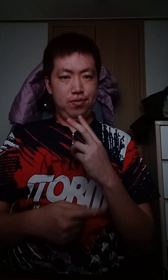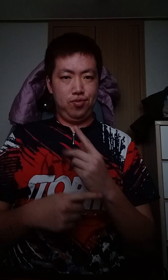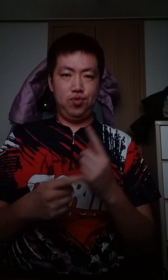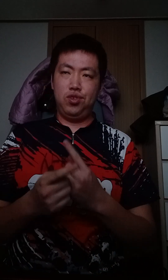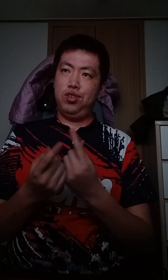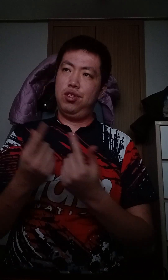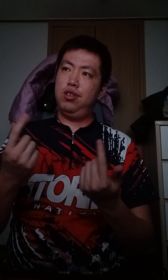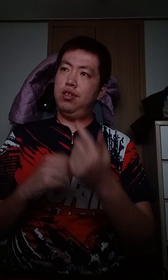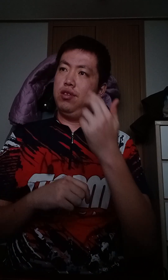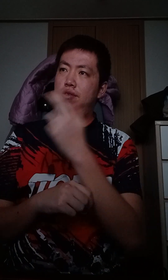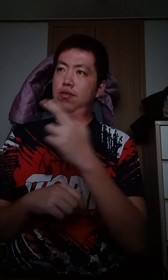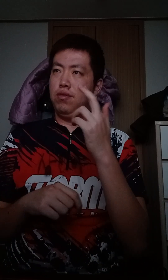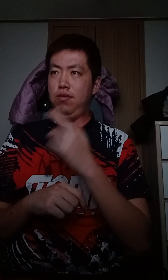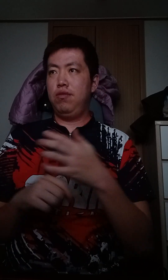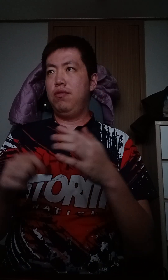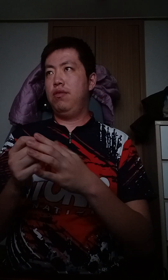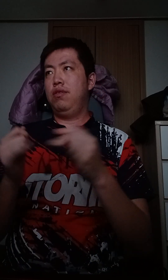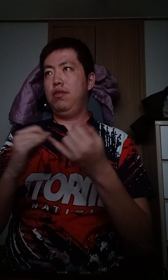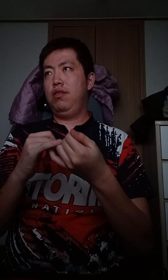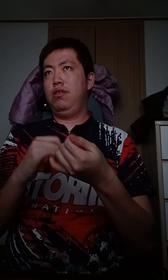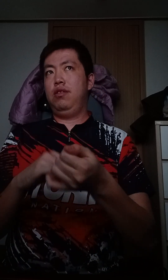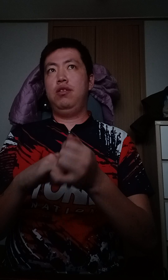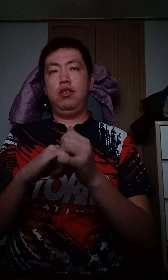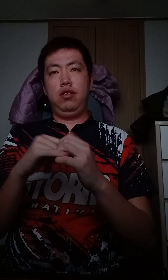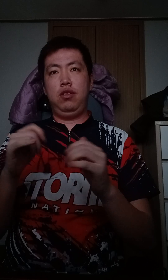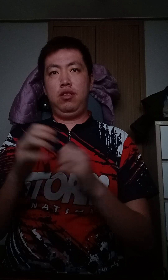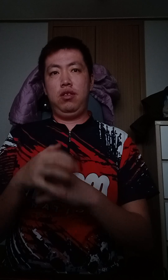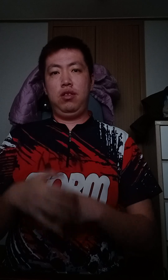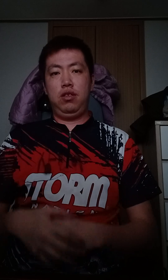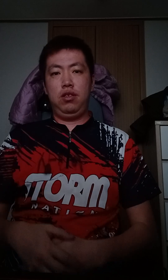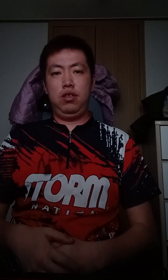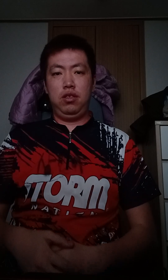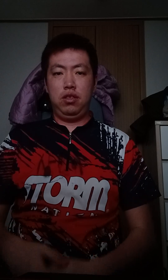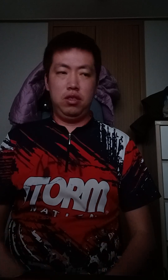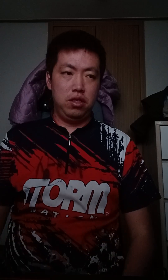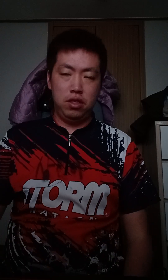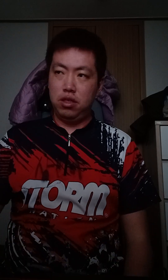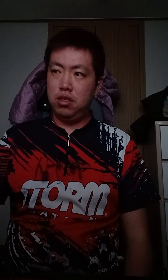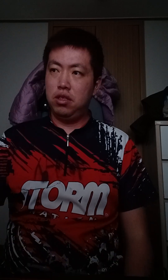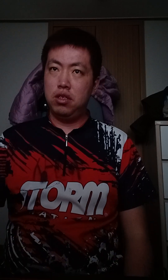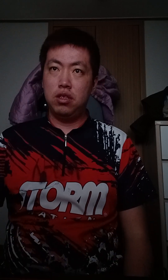아찔한 사고로부터 아이들을 지켜냈습니다. YTN 차상은입니다.